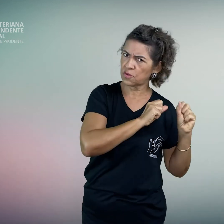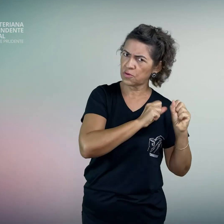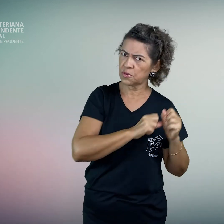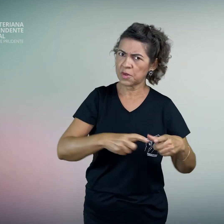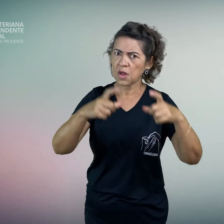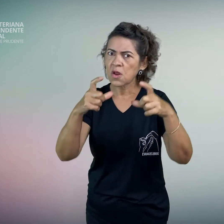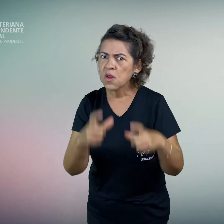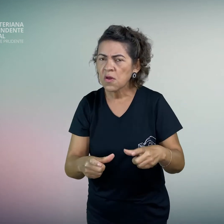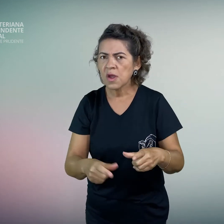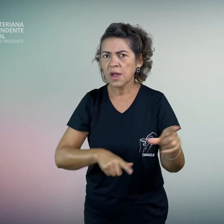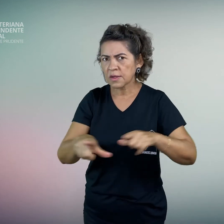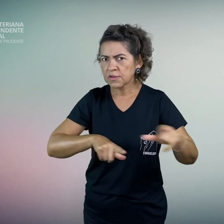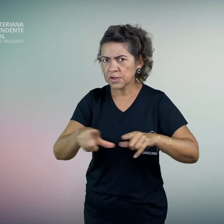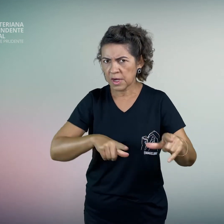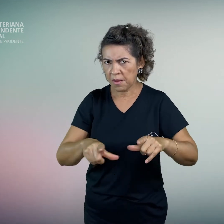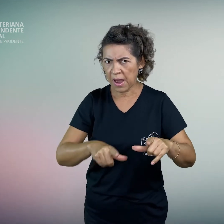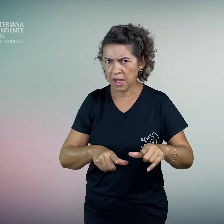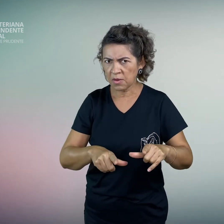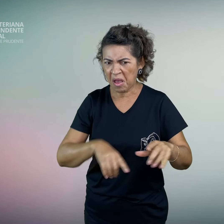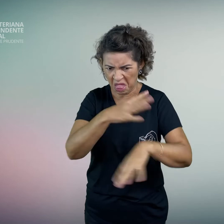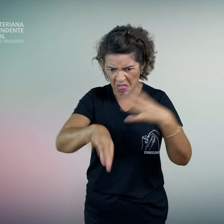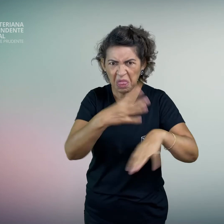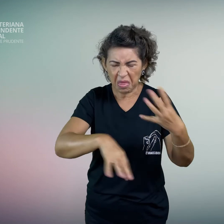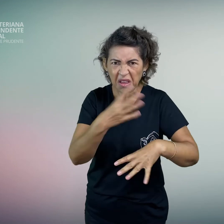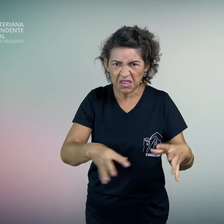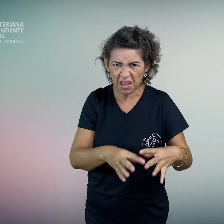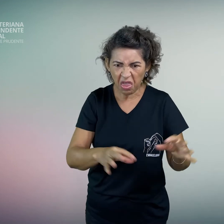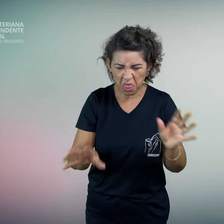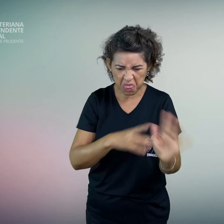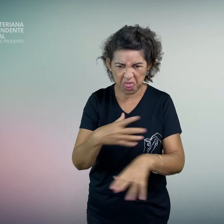são ambientes bagunçados e desorganizados?